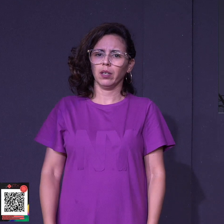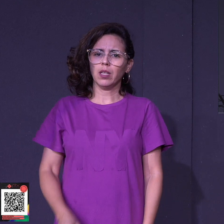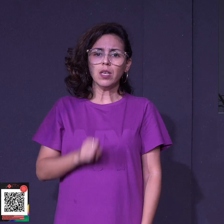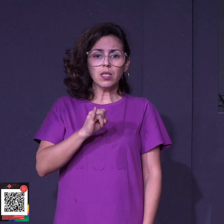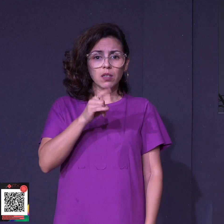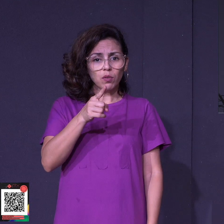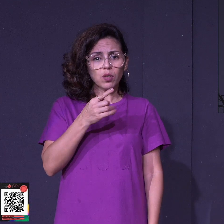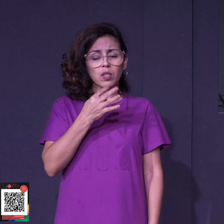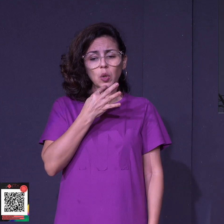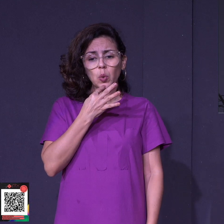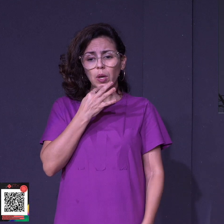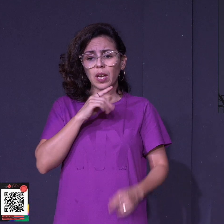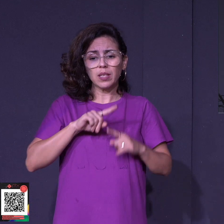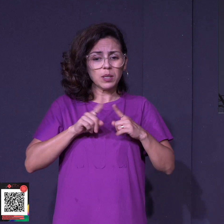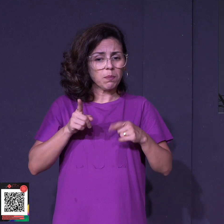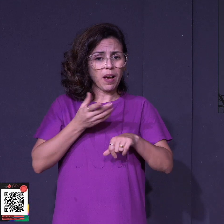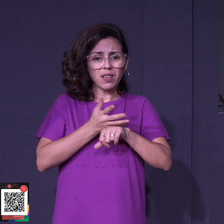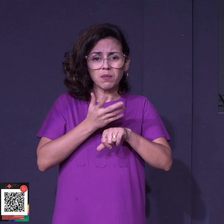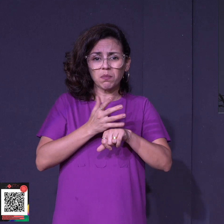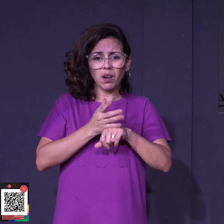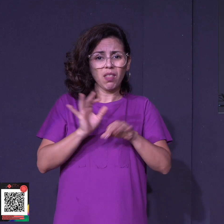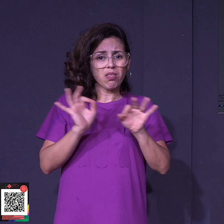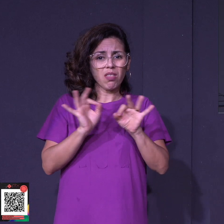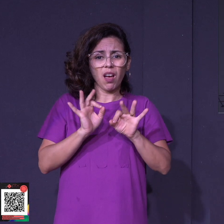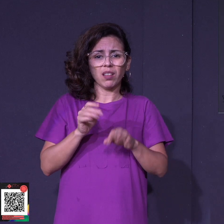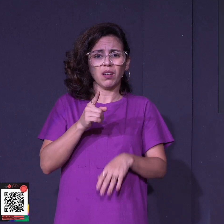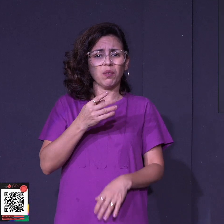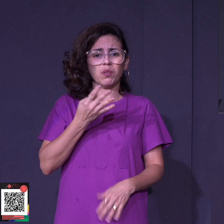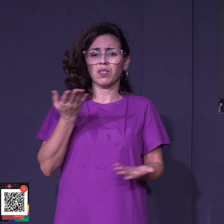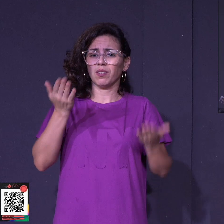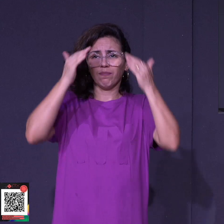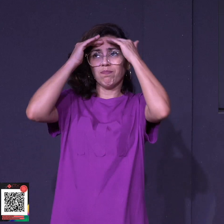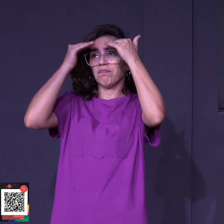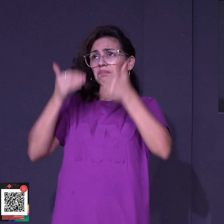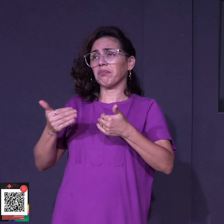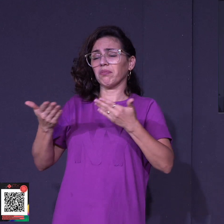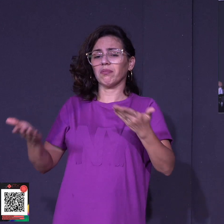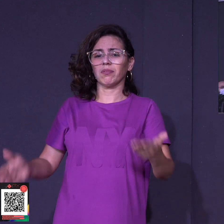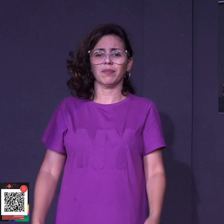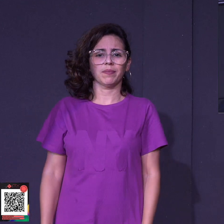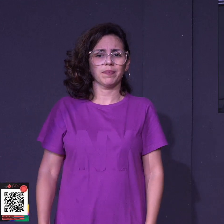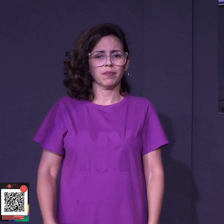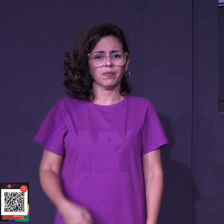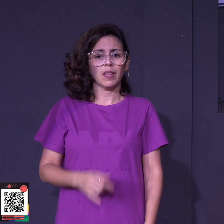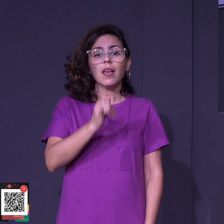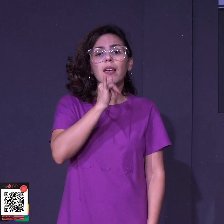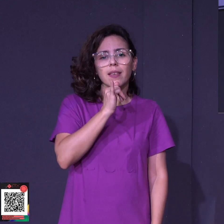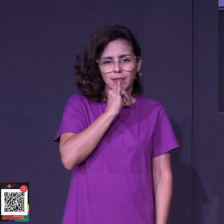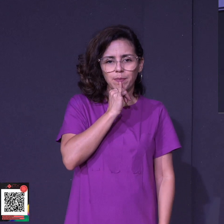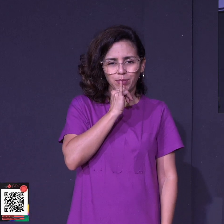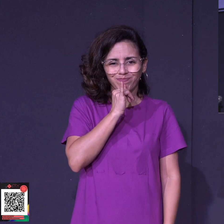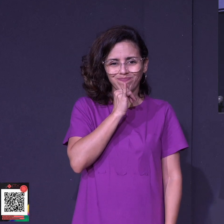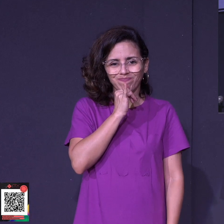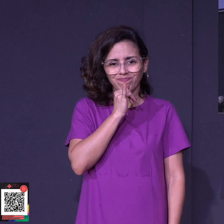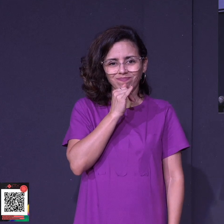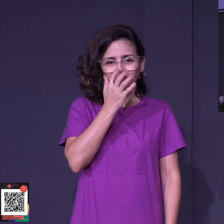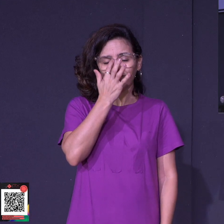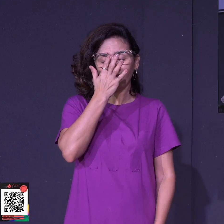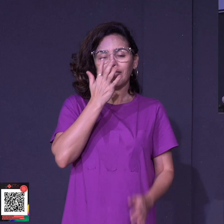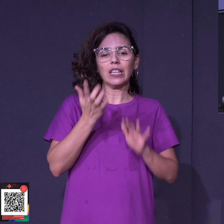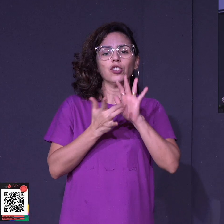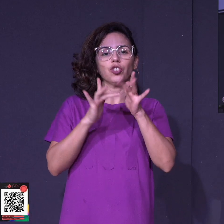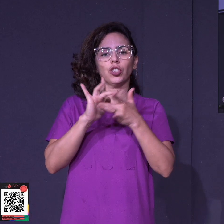pratica, você não fez nada. Cerimônia dos lava-pés de Jesus, reúne os discípulos, lava os pés e volta para eles e diz assim: eu sou